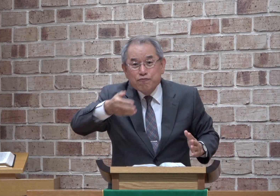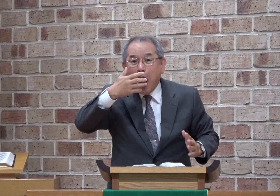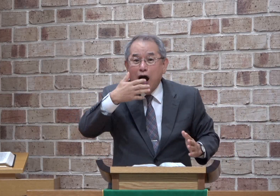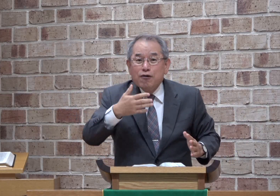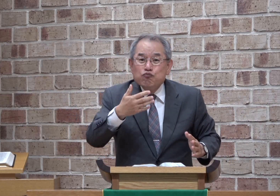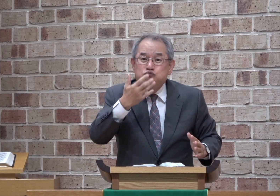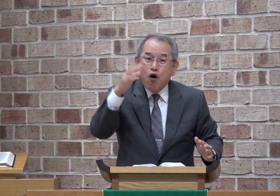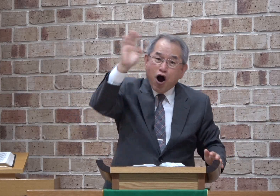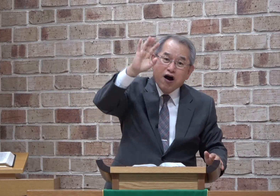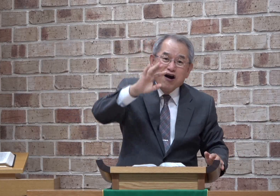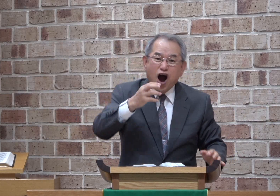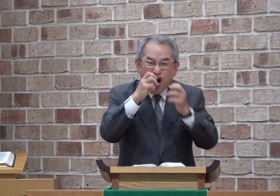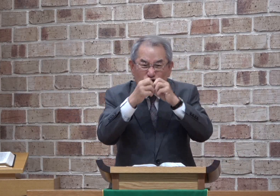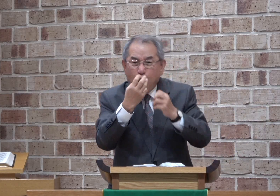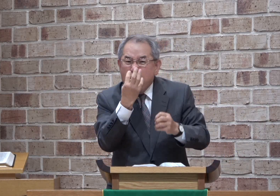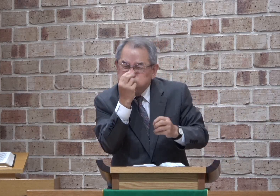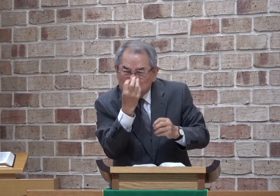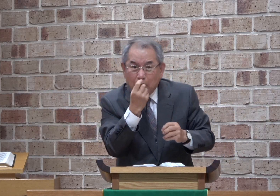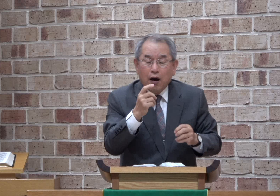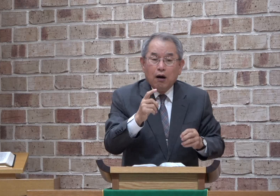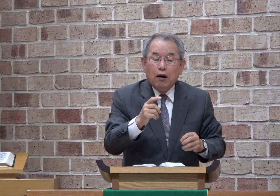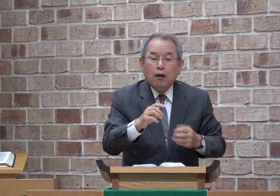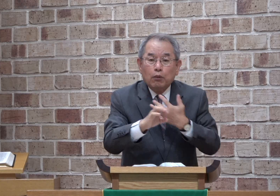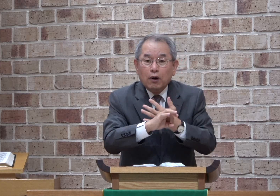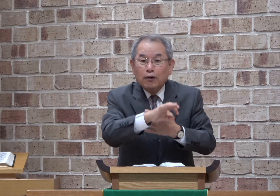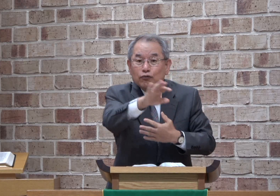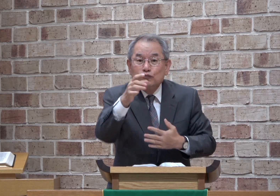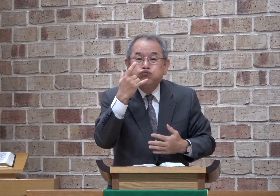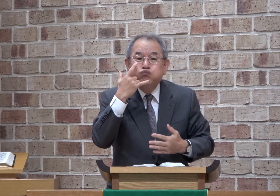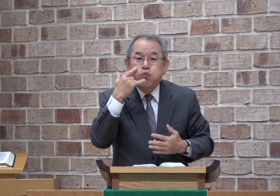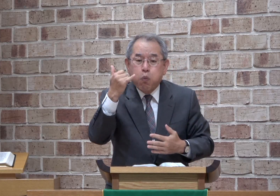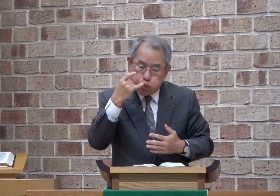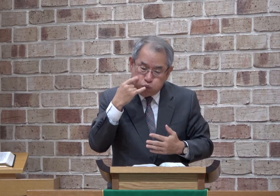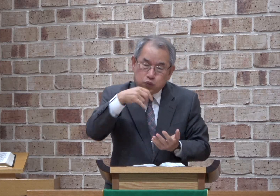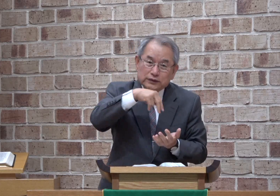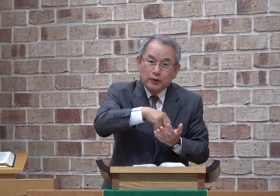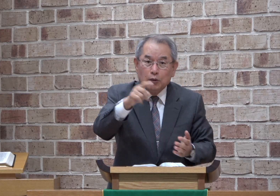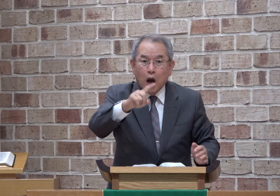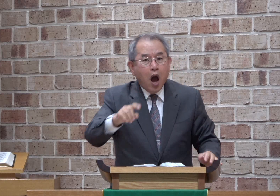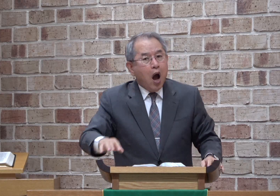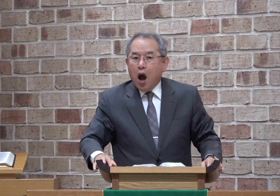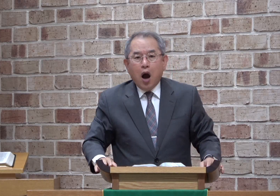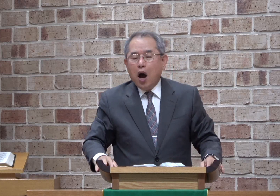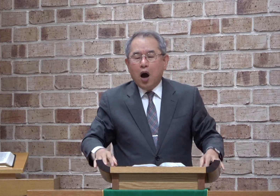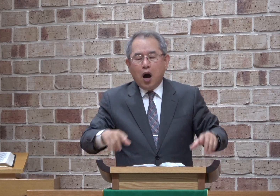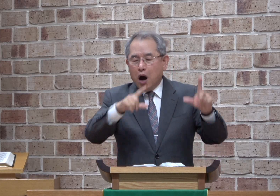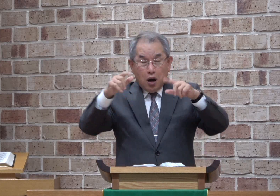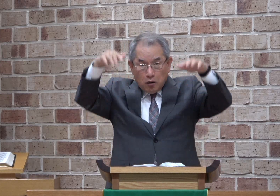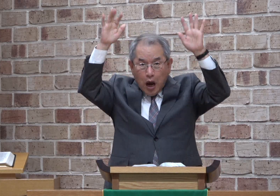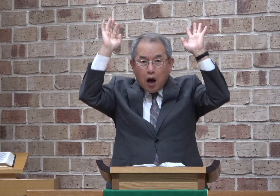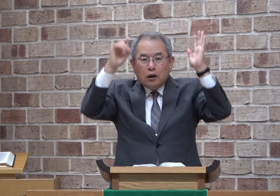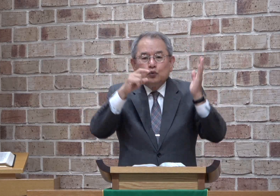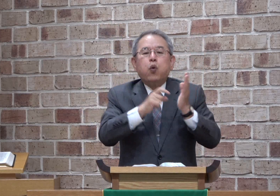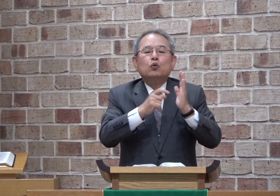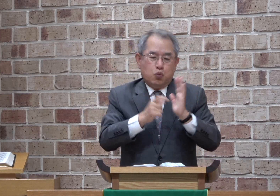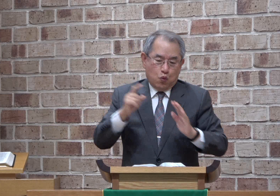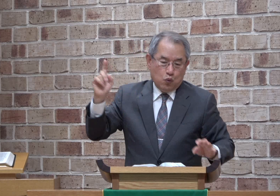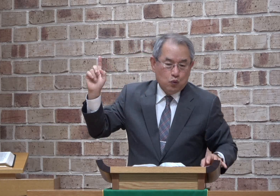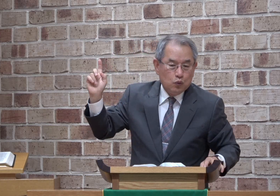어떤 사람은 막 밥도 먹지 않고 막 이상한 행동을 하고 부모 입장에서 그런 행동을 하면 어떻겠습니까? 정말 괴롭고